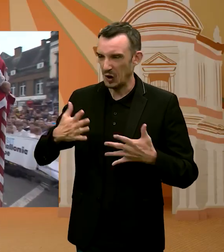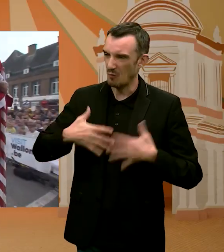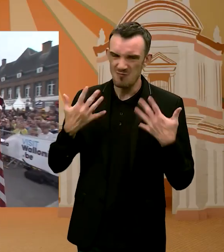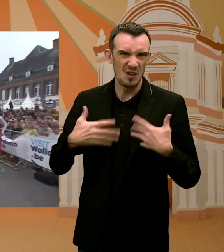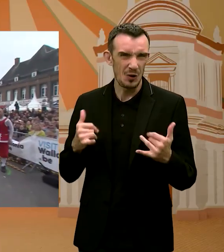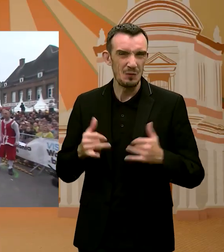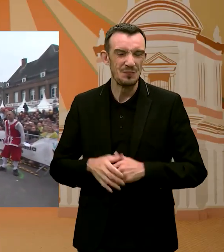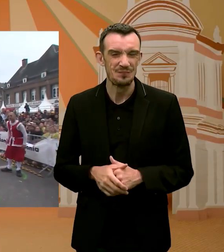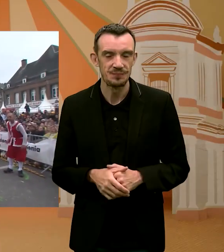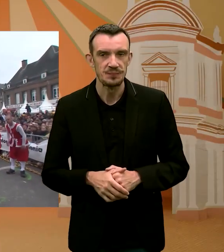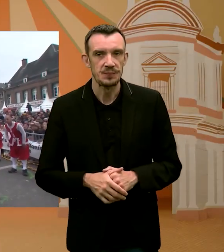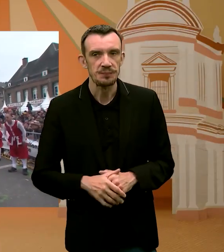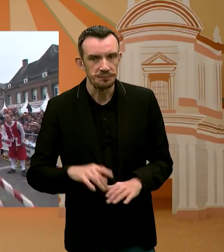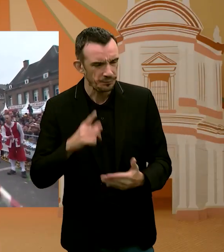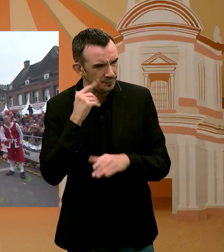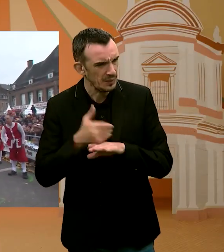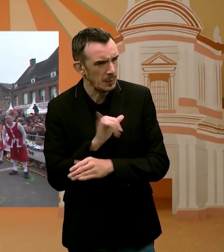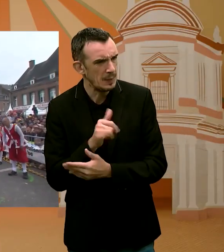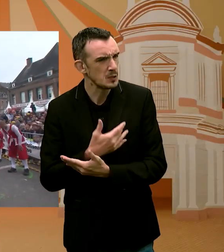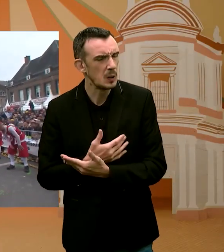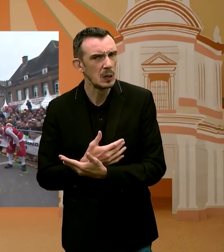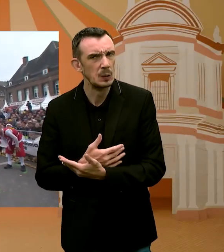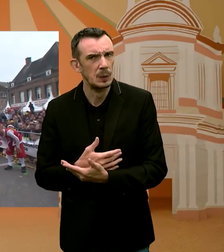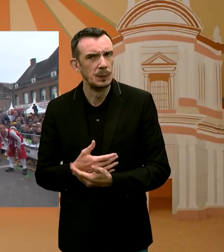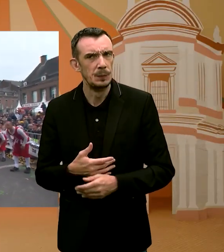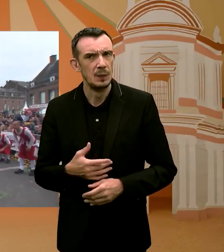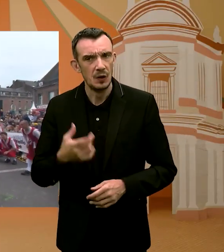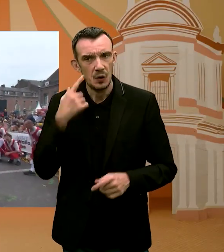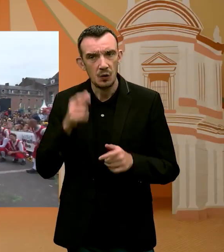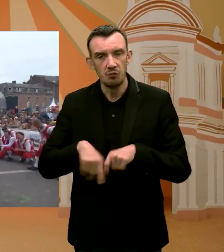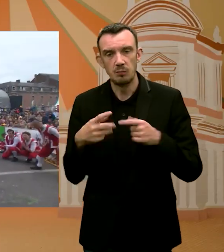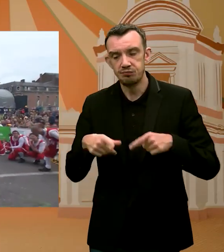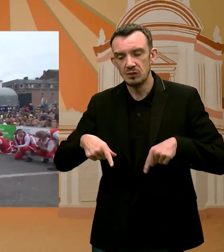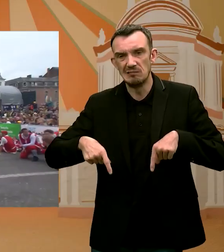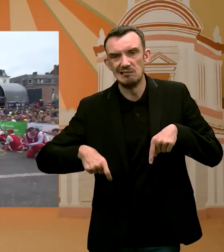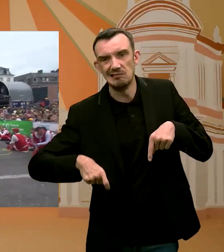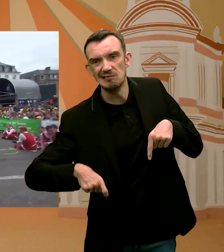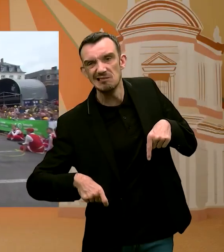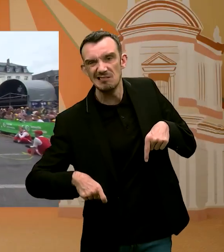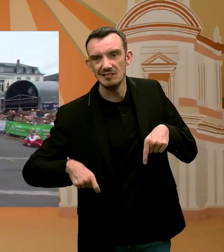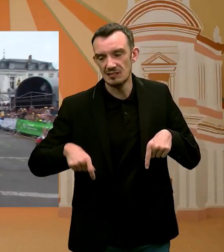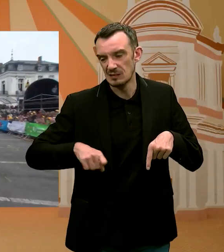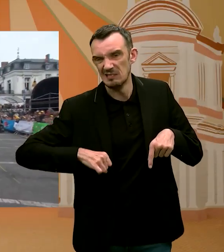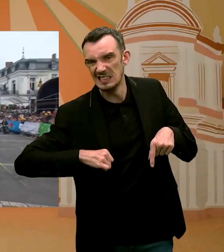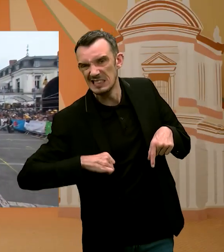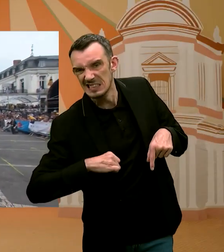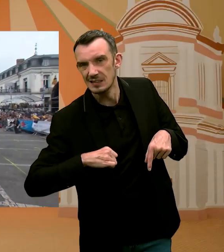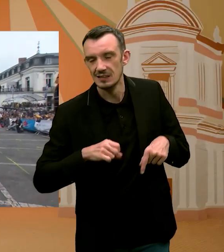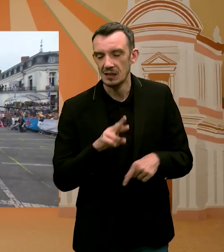Alors qu'est-ce qui se passe, Benjamin? Il y a eu on ne le voyait pas à l'écran, un début de génuflexion. Mais je pense que Robin l'a en partie refusé. Donc